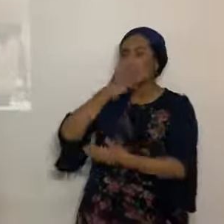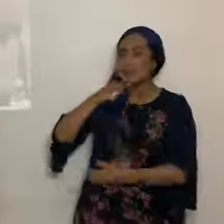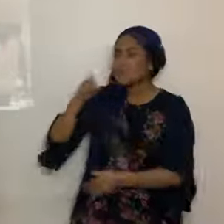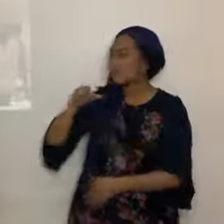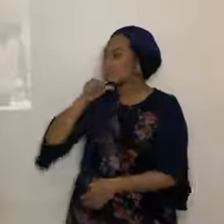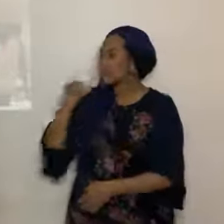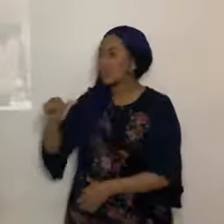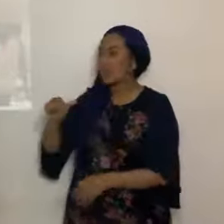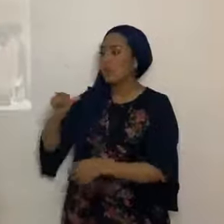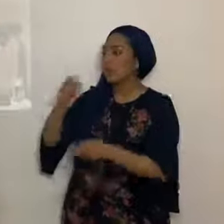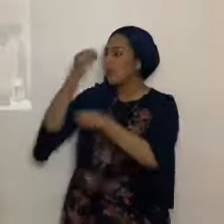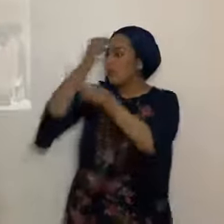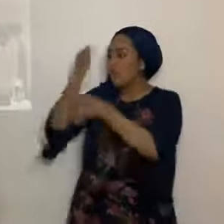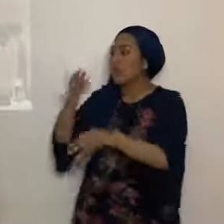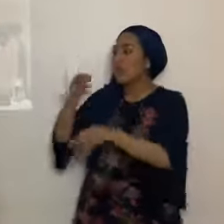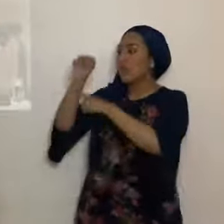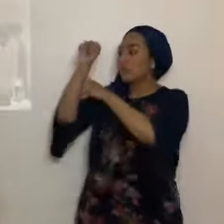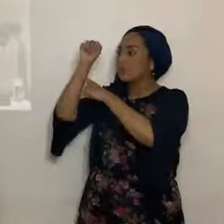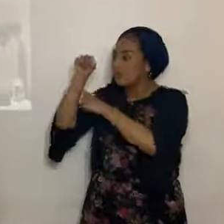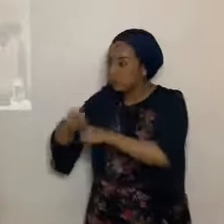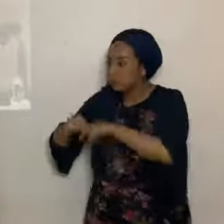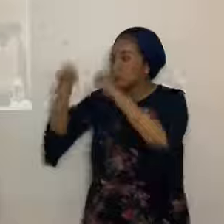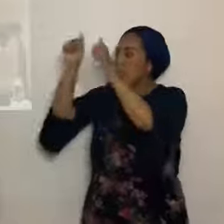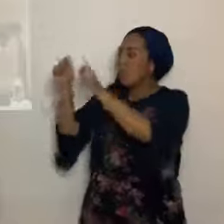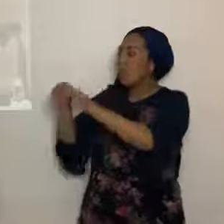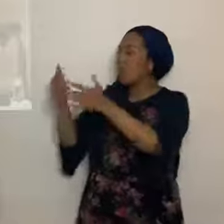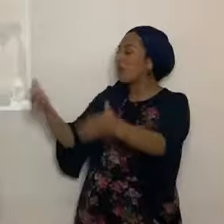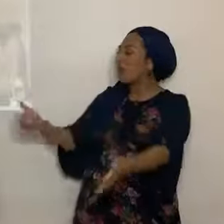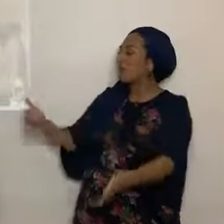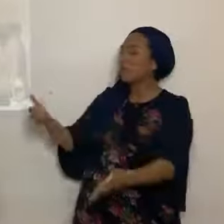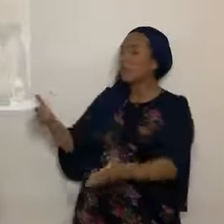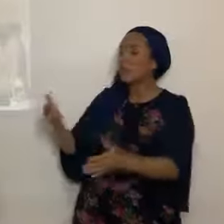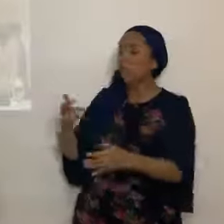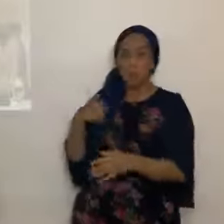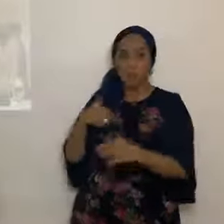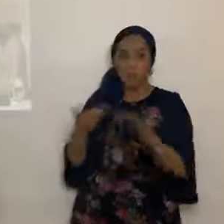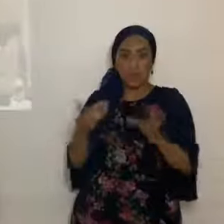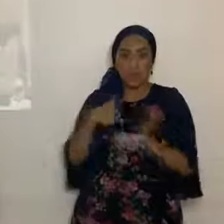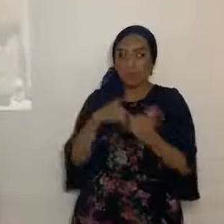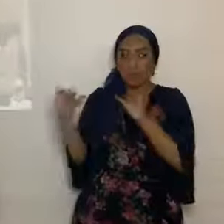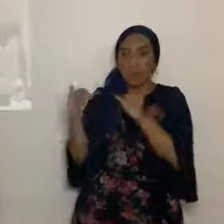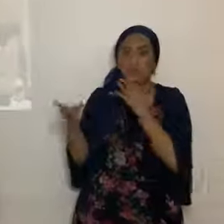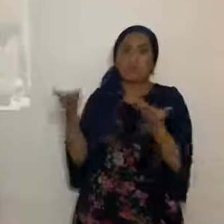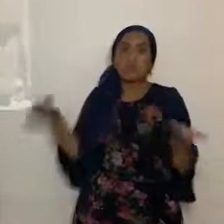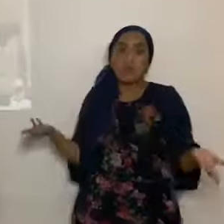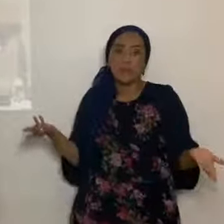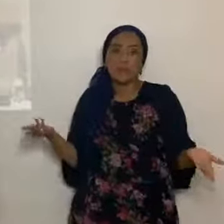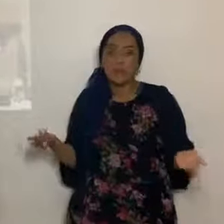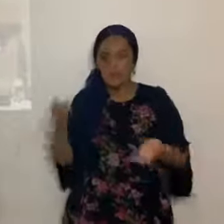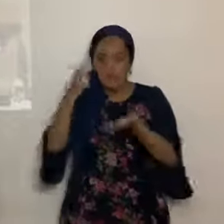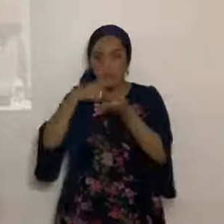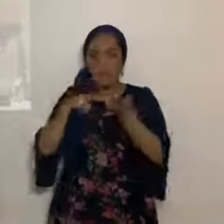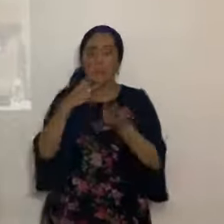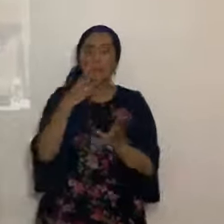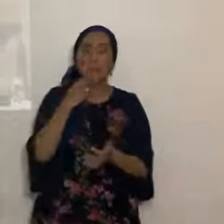obedecieron, idolatraron el becerro de oro y esto y el otro, y nosotros no estaremos haciendo lo mismo. Ahora vamos a